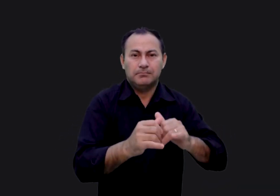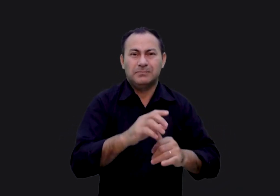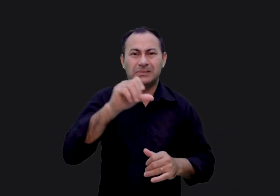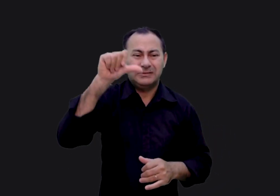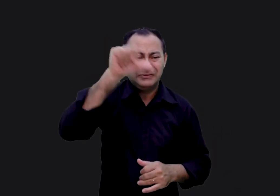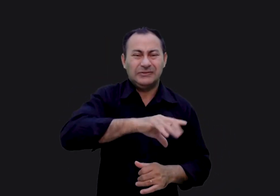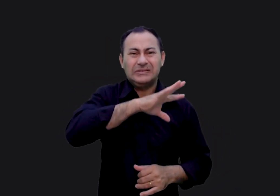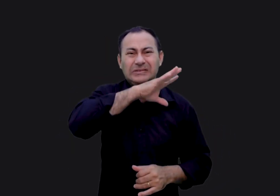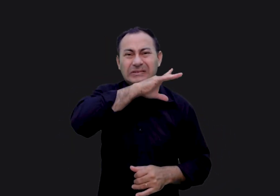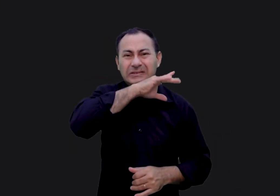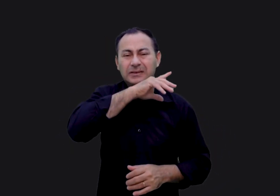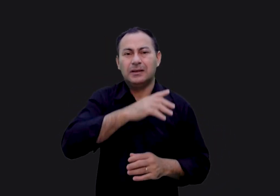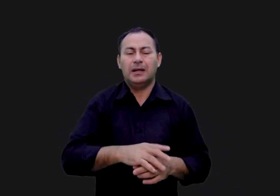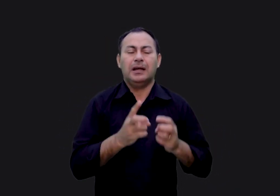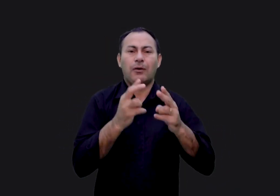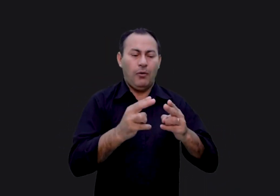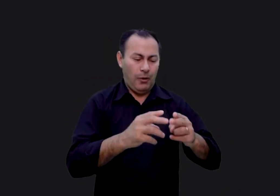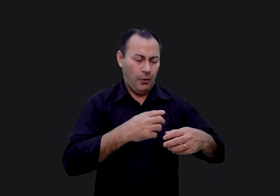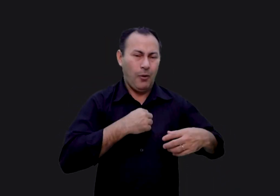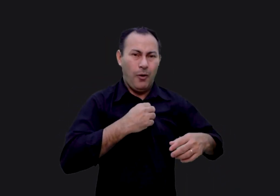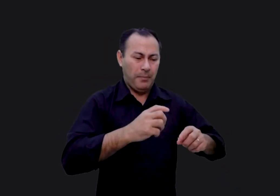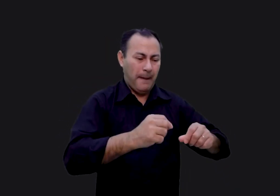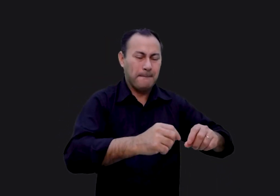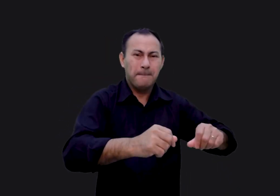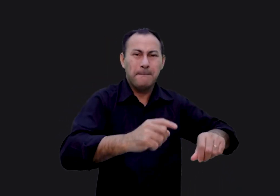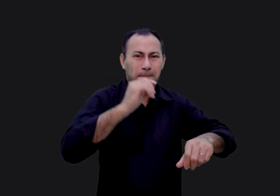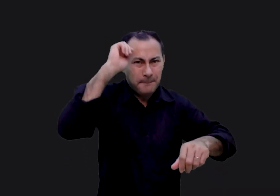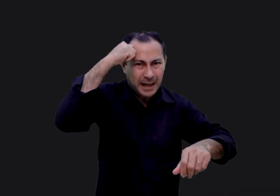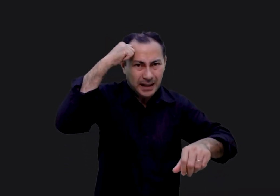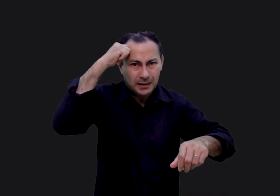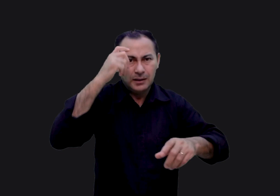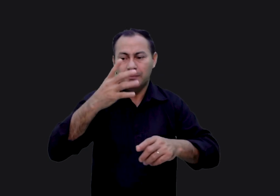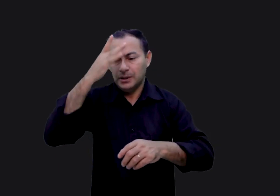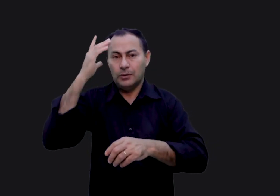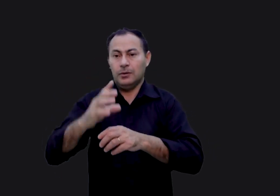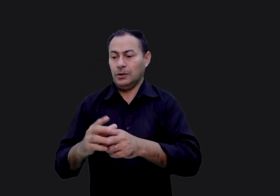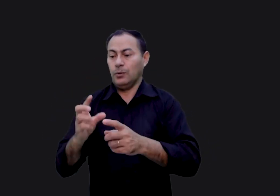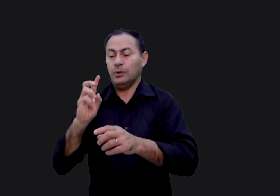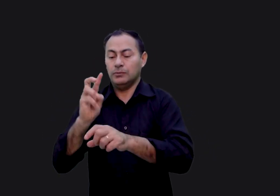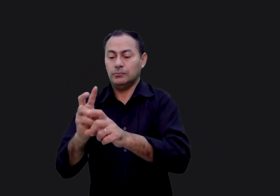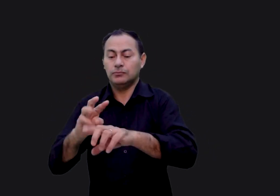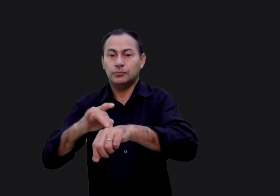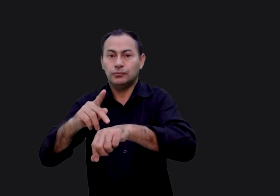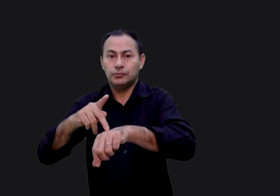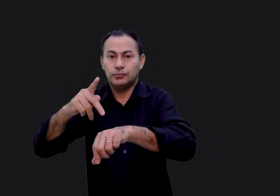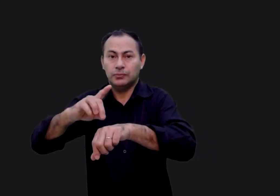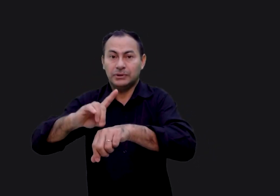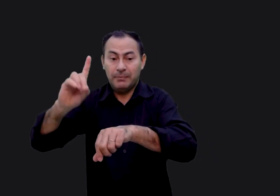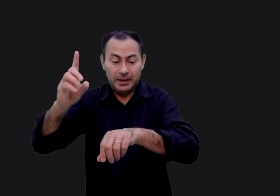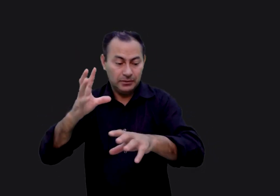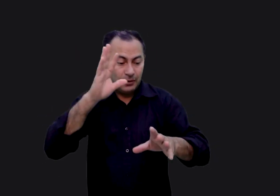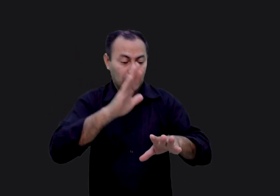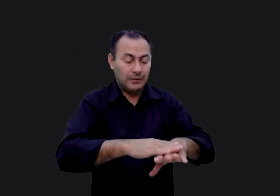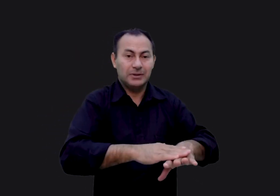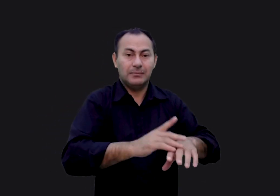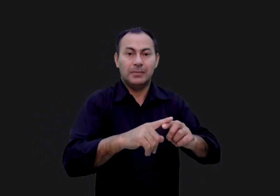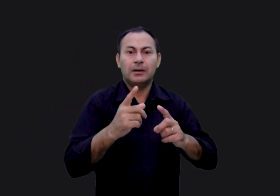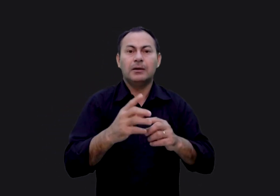são como o veludo preto sobre o qual o joalheiro exibe os seus diamantes. Quando a Bíblia fala sobre os três fatores